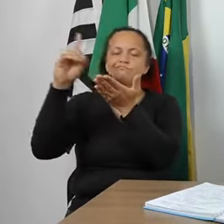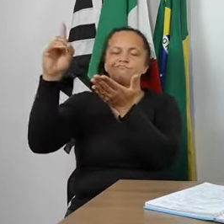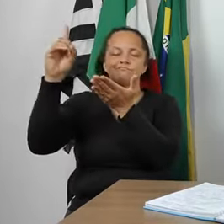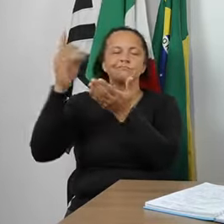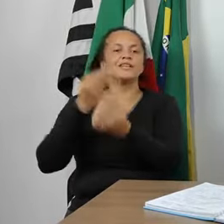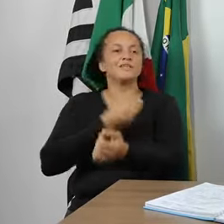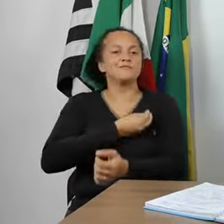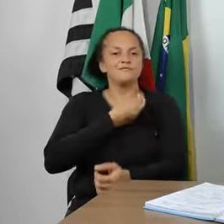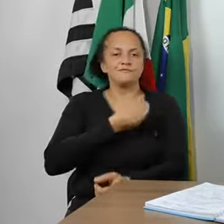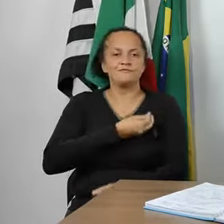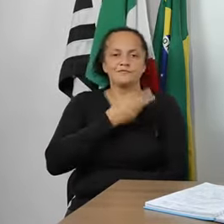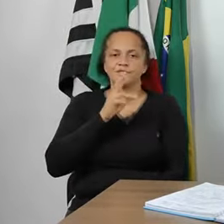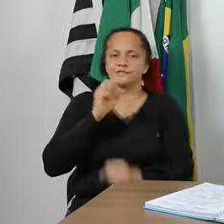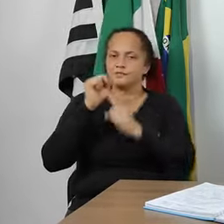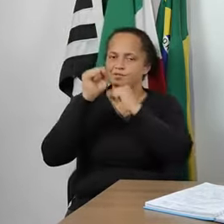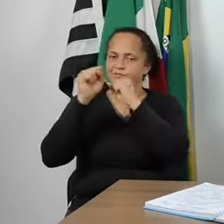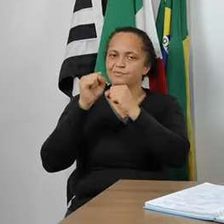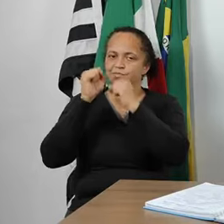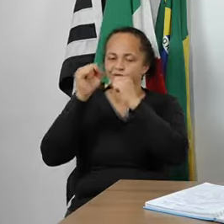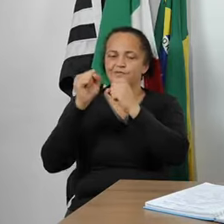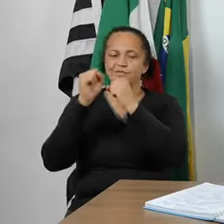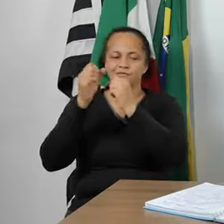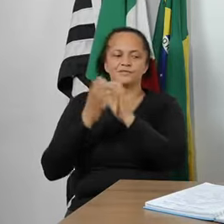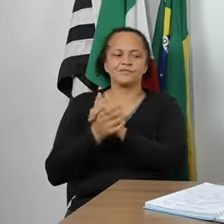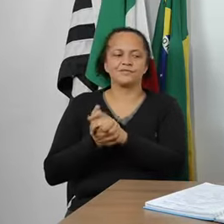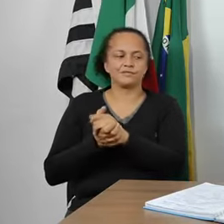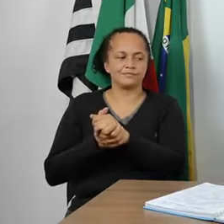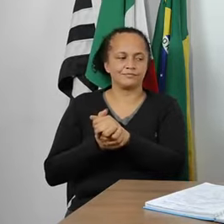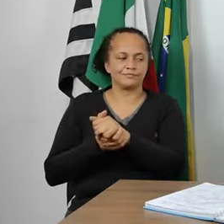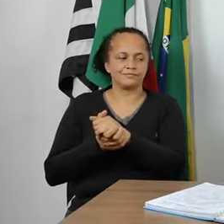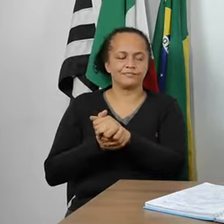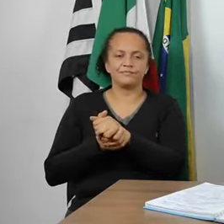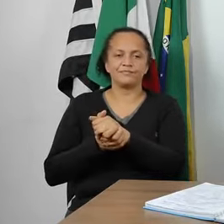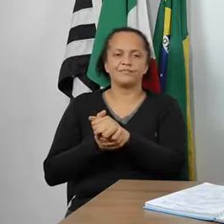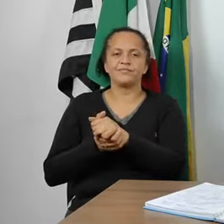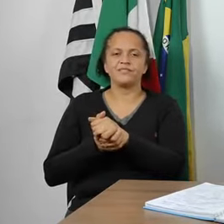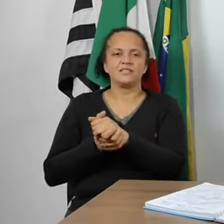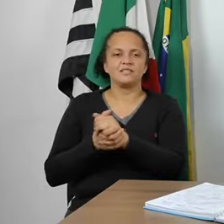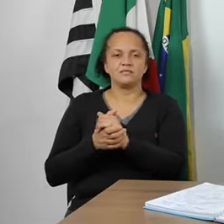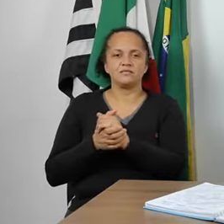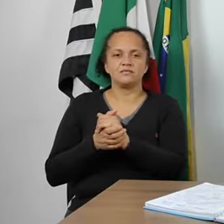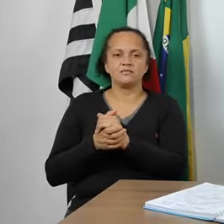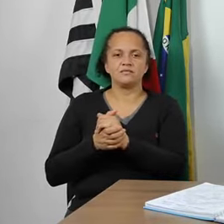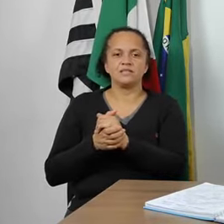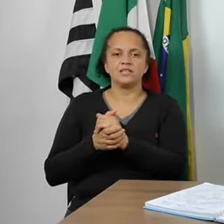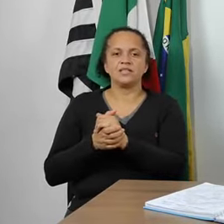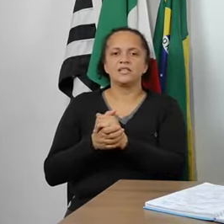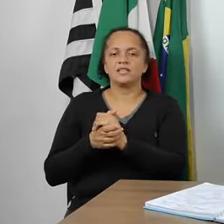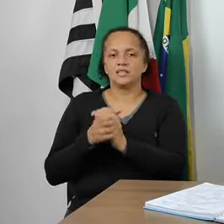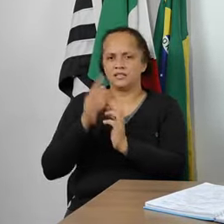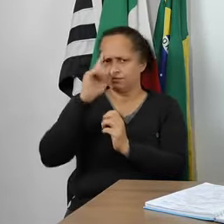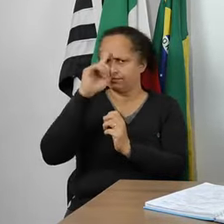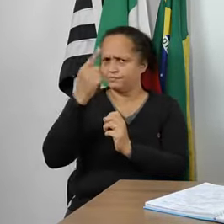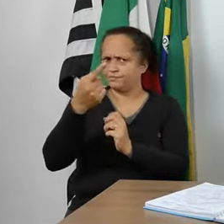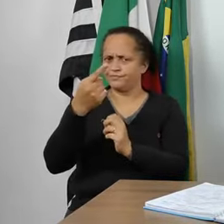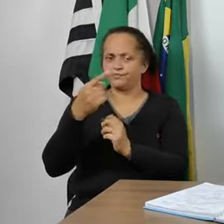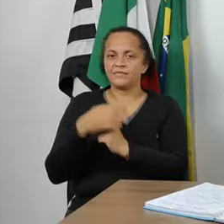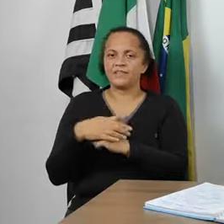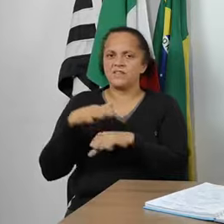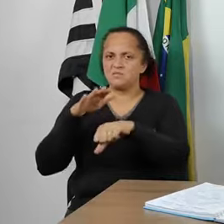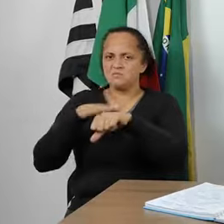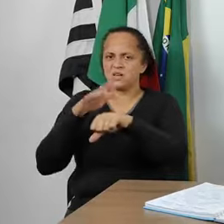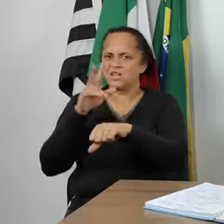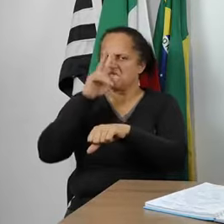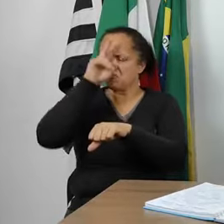e eficaz, e mais afiada, tem algumas traduções que diz mais cortante, que qualquer espada de 2